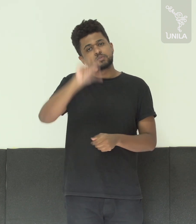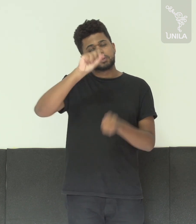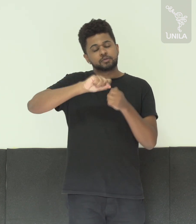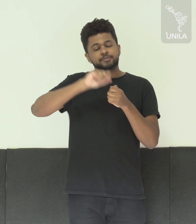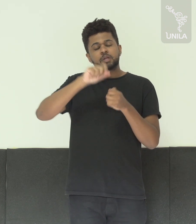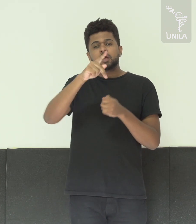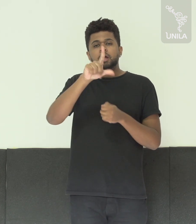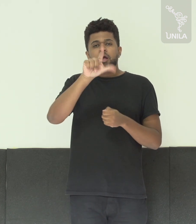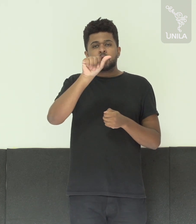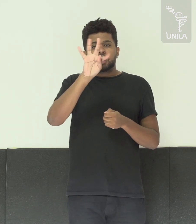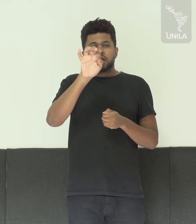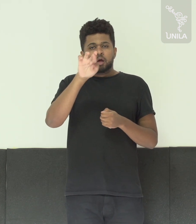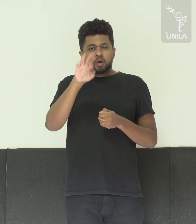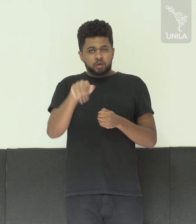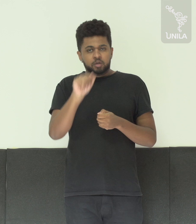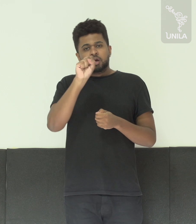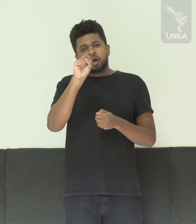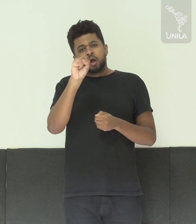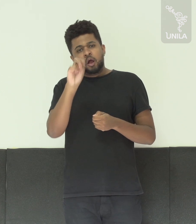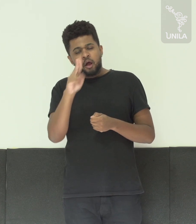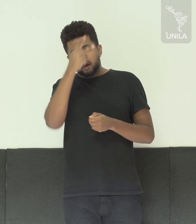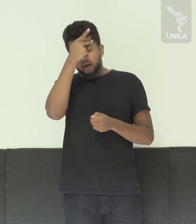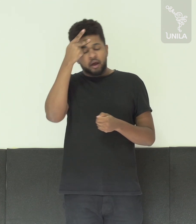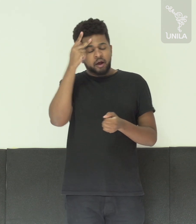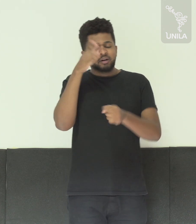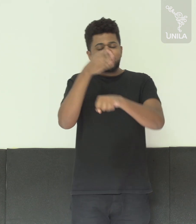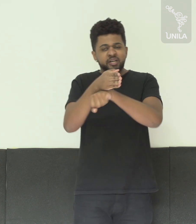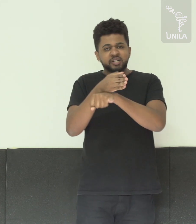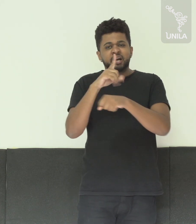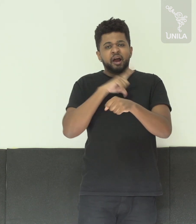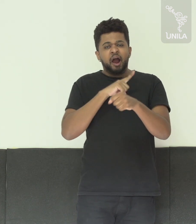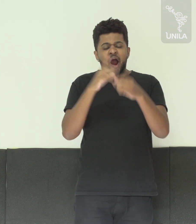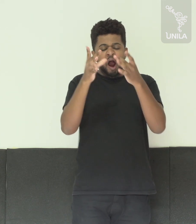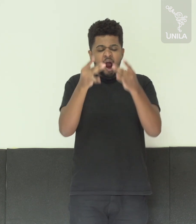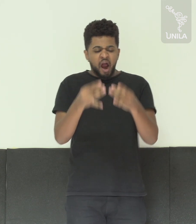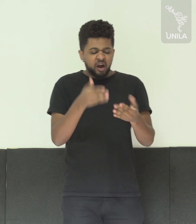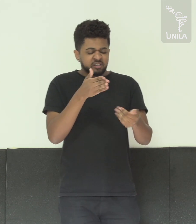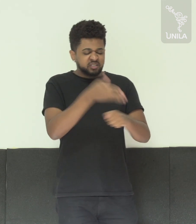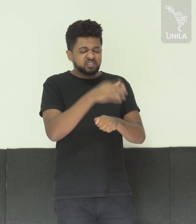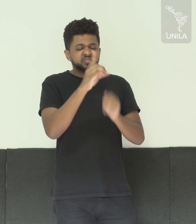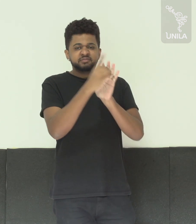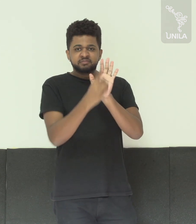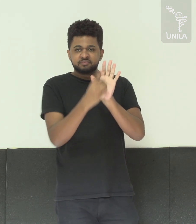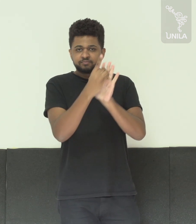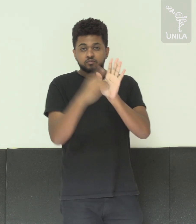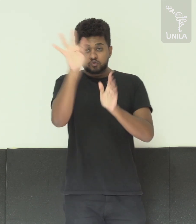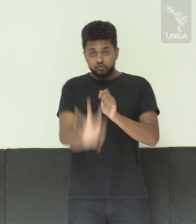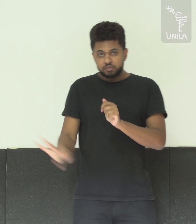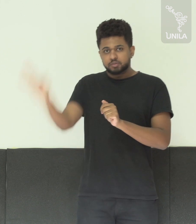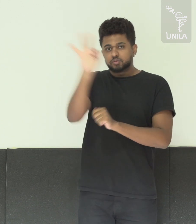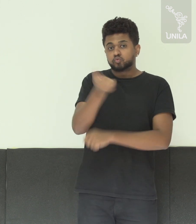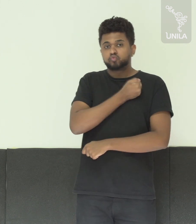na plataforma do SISVU. O candidato que se enquadre nas categorias discriminadas no Decreto Federal número